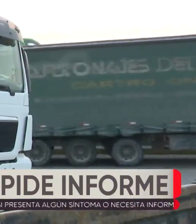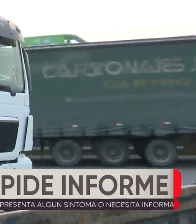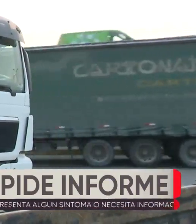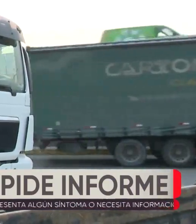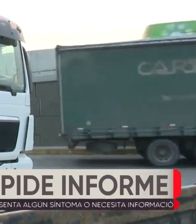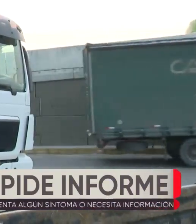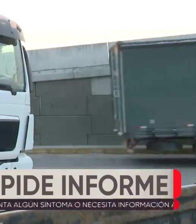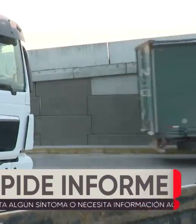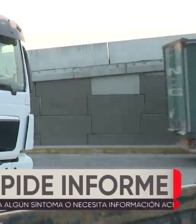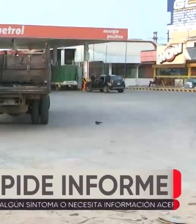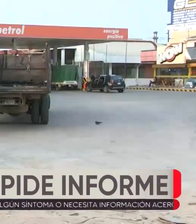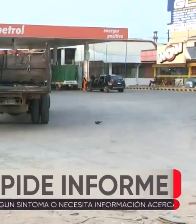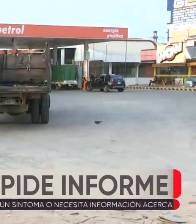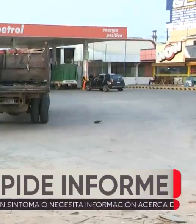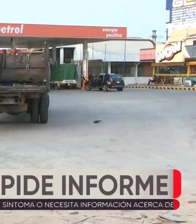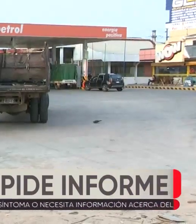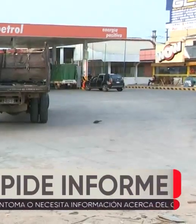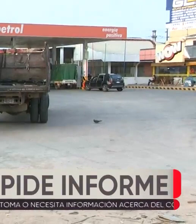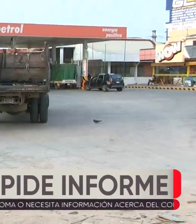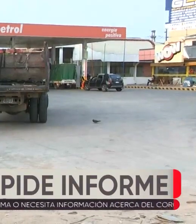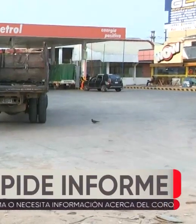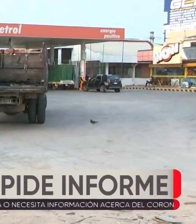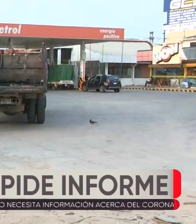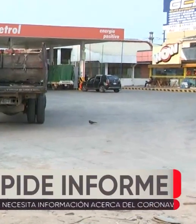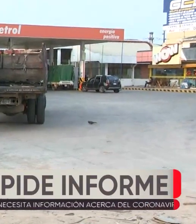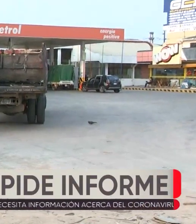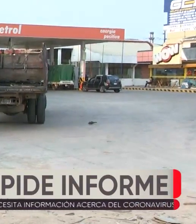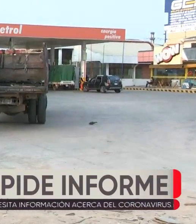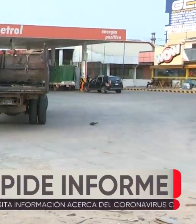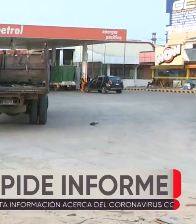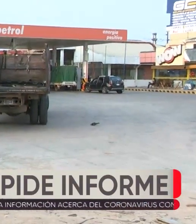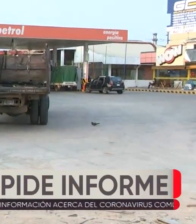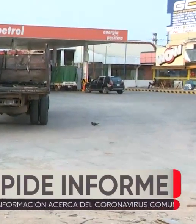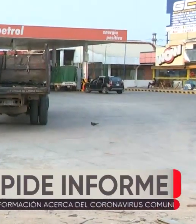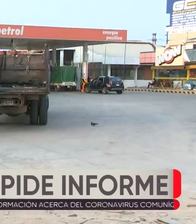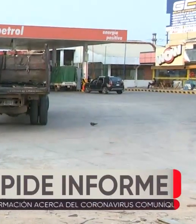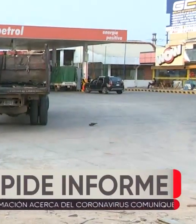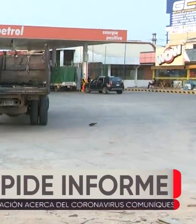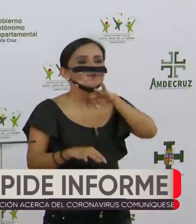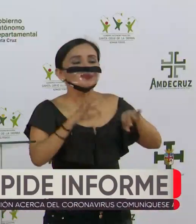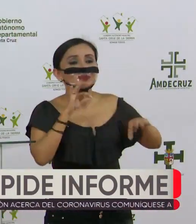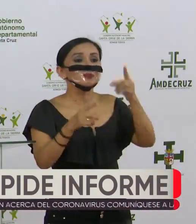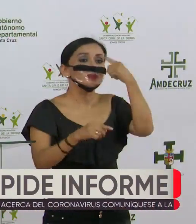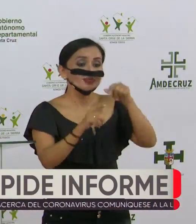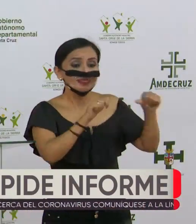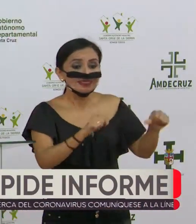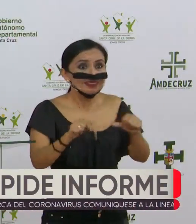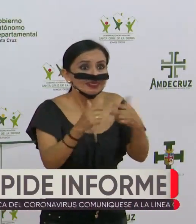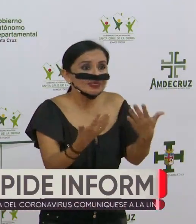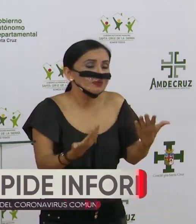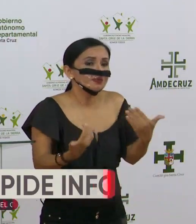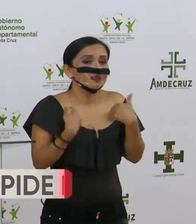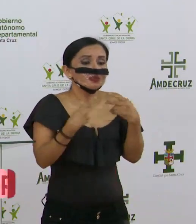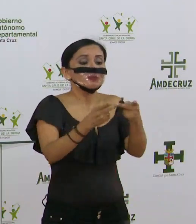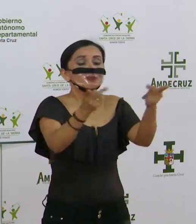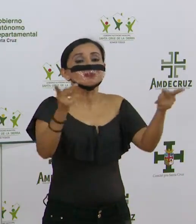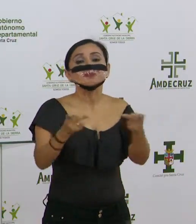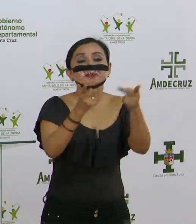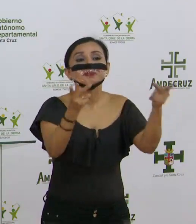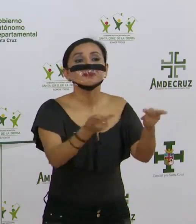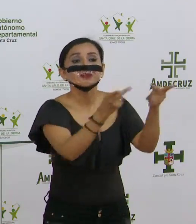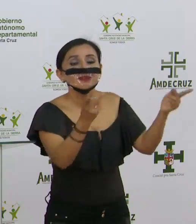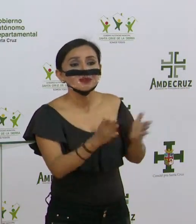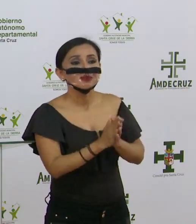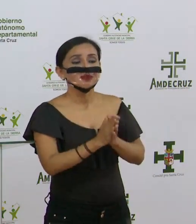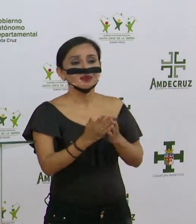alimento hacia todo el país ni tampoco generar los recursos por estas actividades que tienen nuestras provincias y tienen